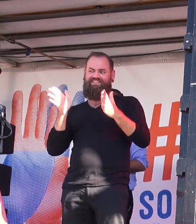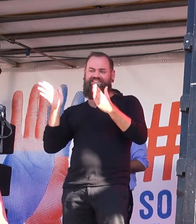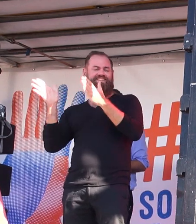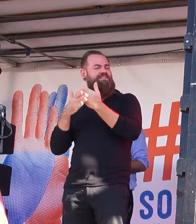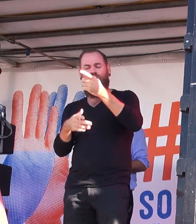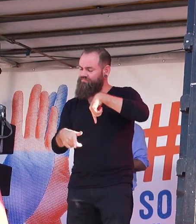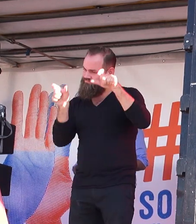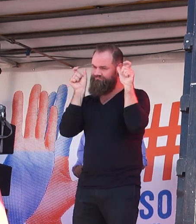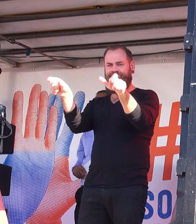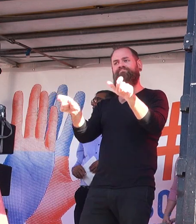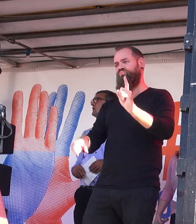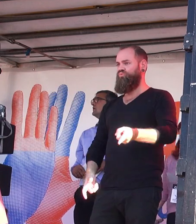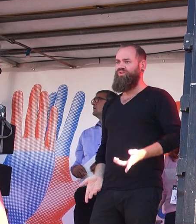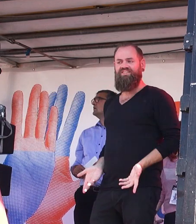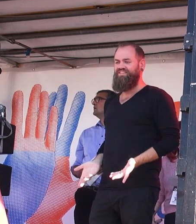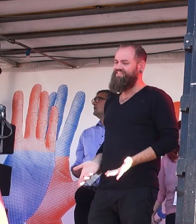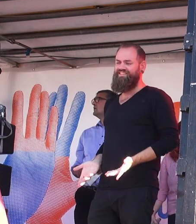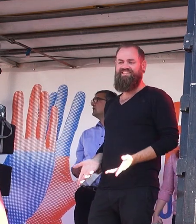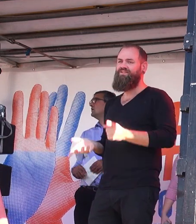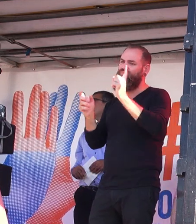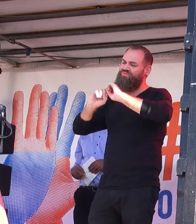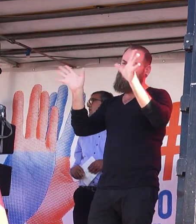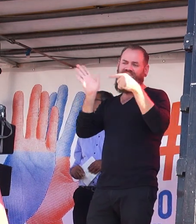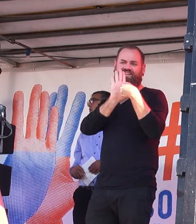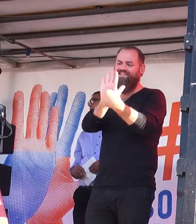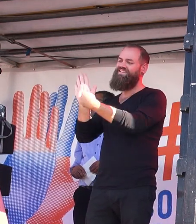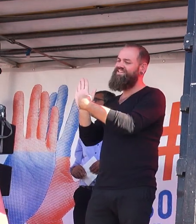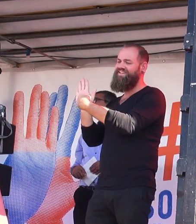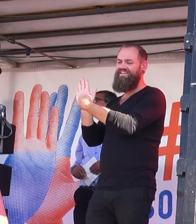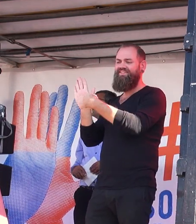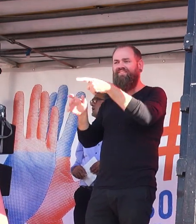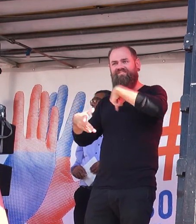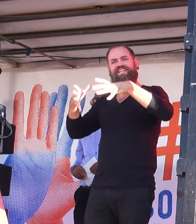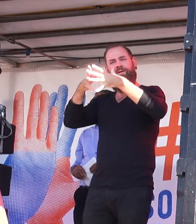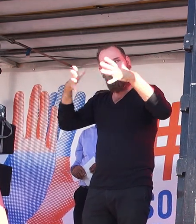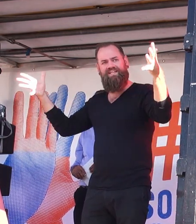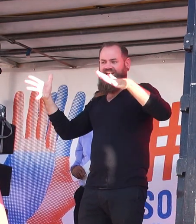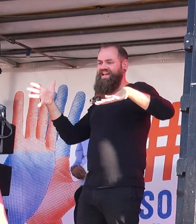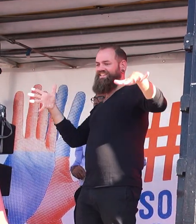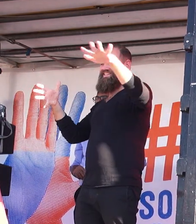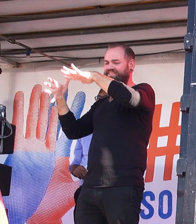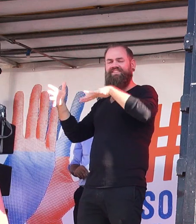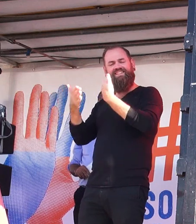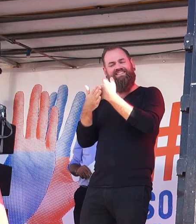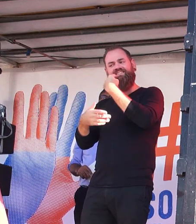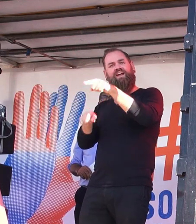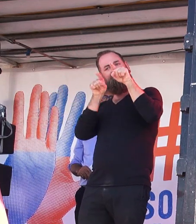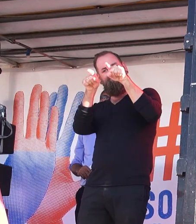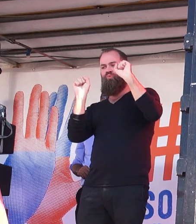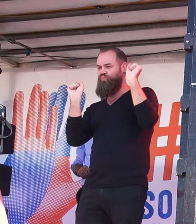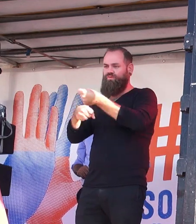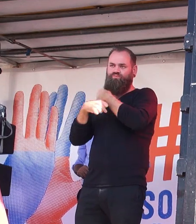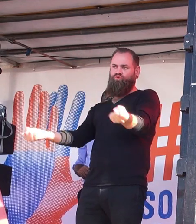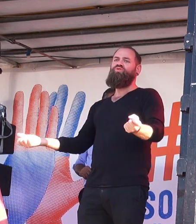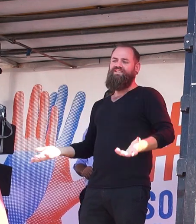Mehrheit und deutlich sagen und Flagge zeigen, dass das nicht geht. Und bevor es zu spät ist. Denn es geht am Ende nicht